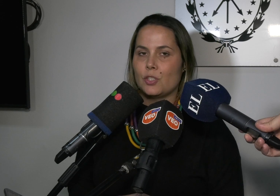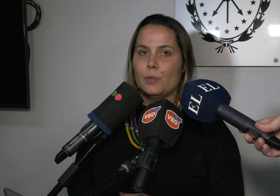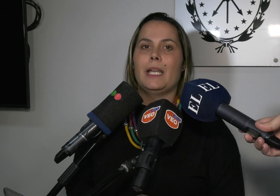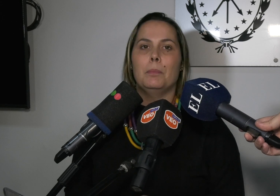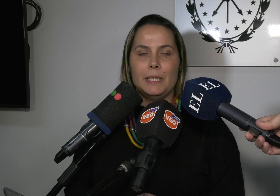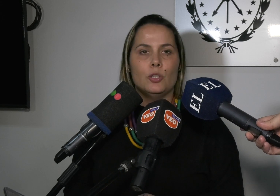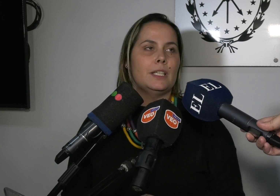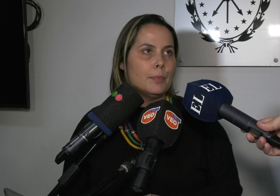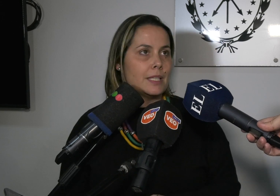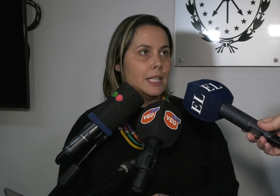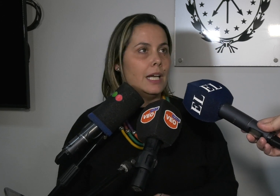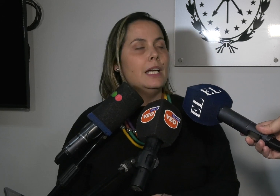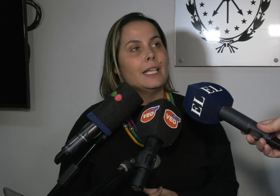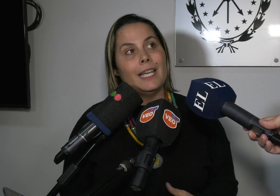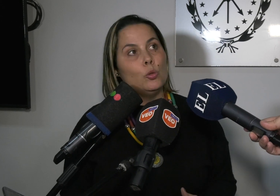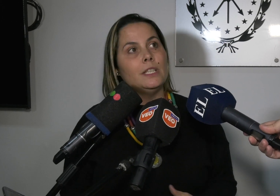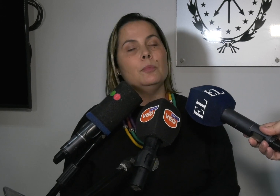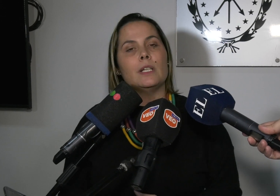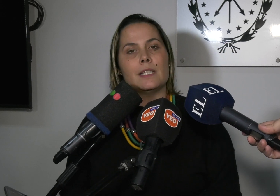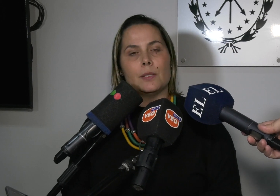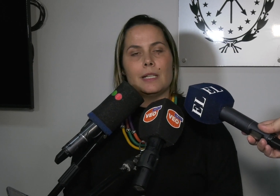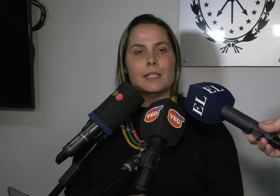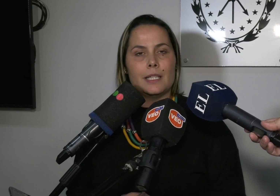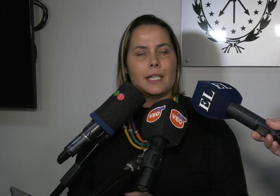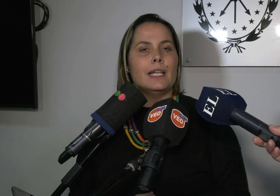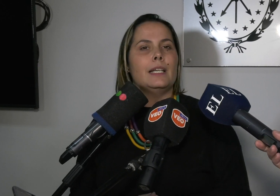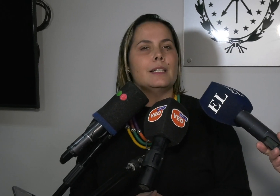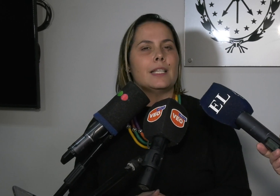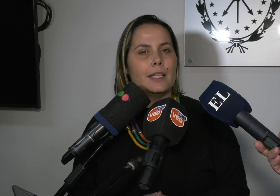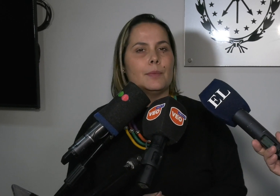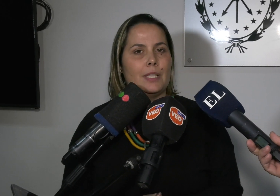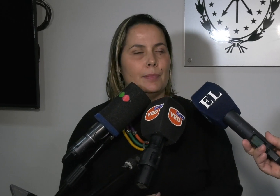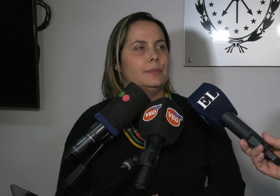va a ser sobre empleo y discapacidad, que es el último, que ese va a ser el 6 de septiembre.